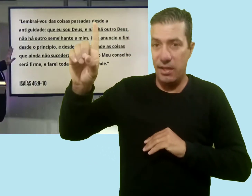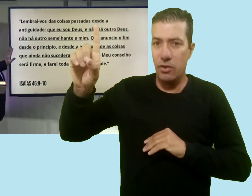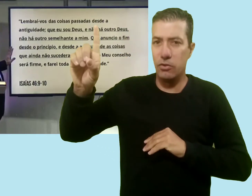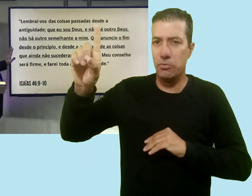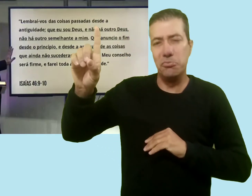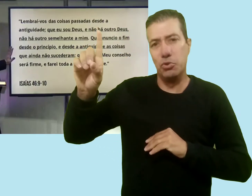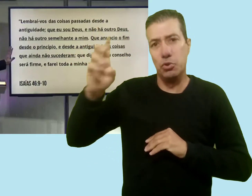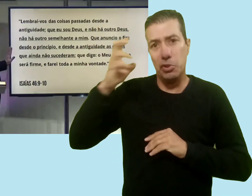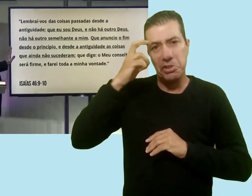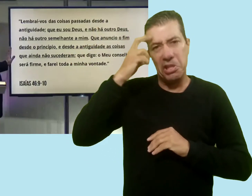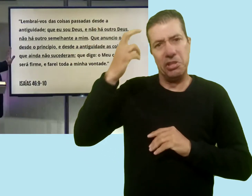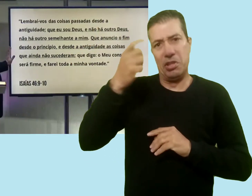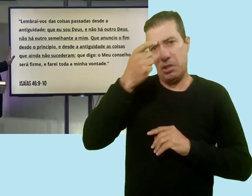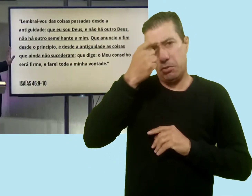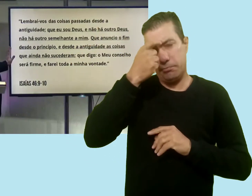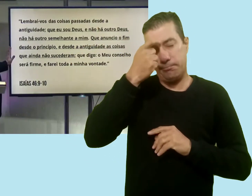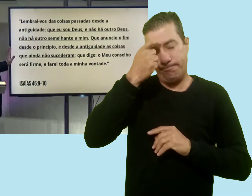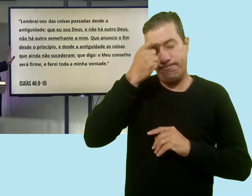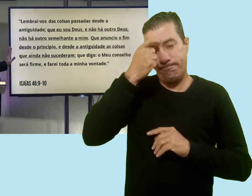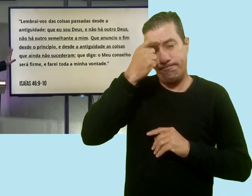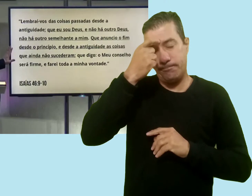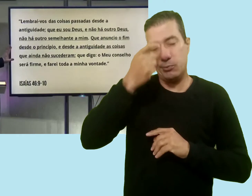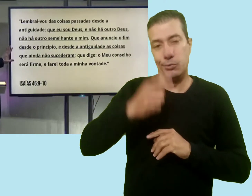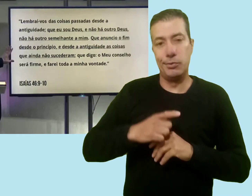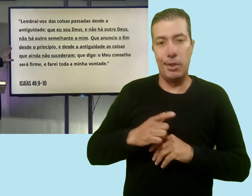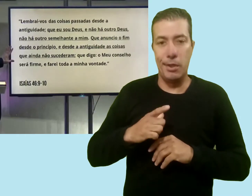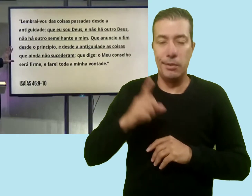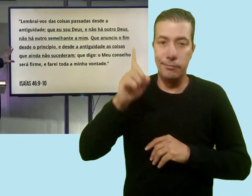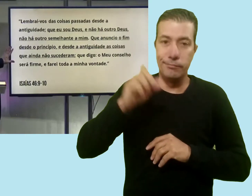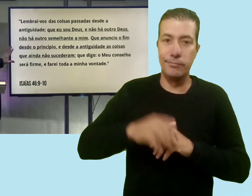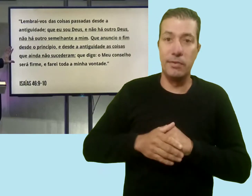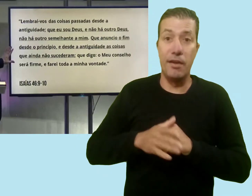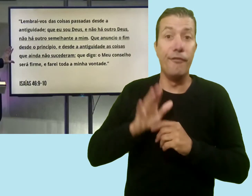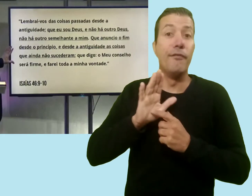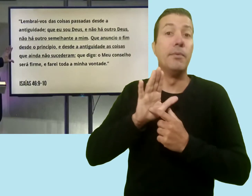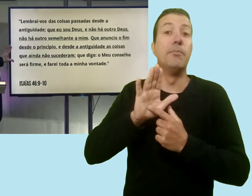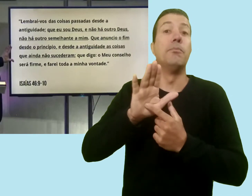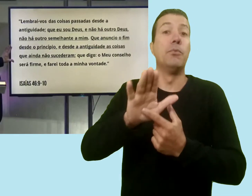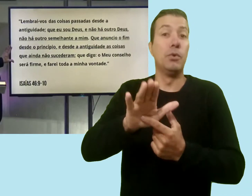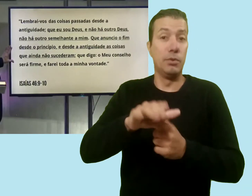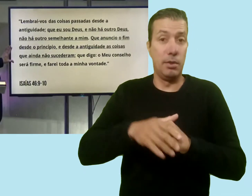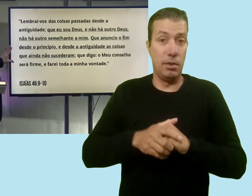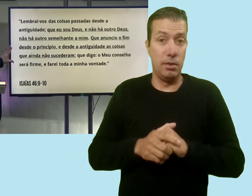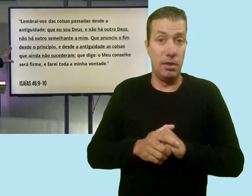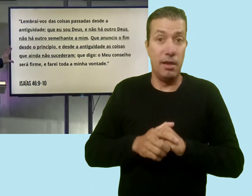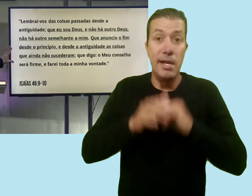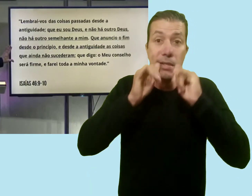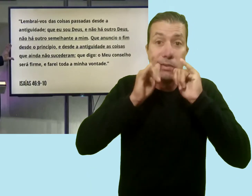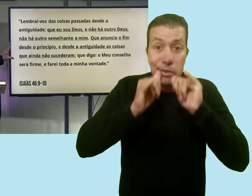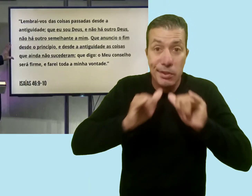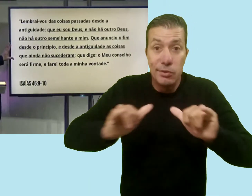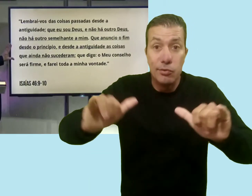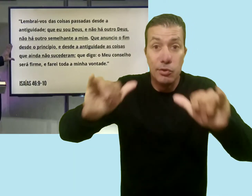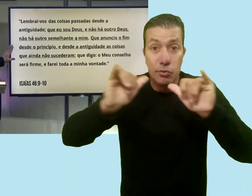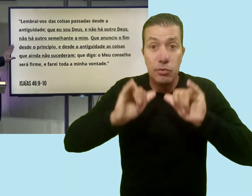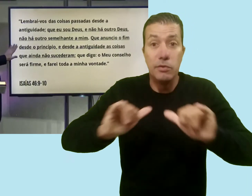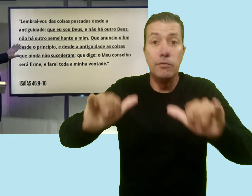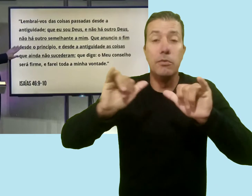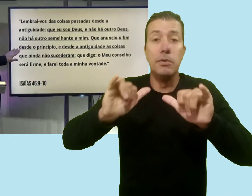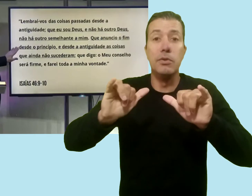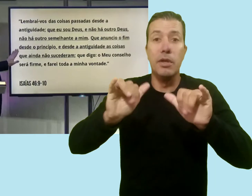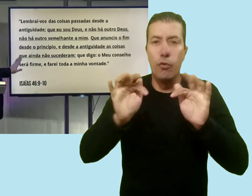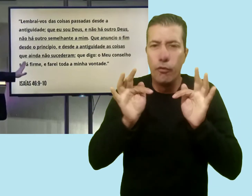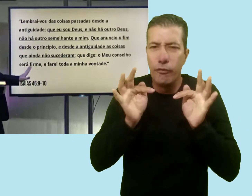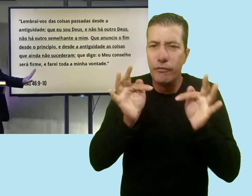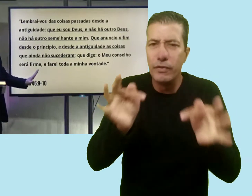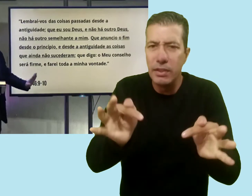Deus, muito racionalmente, falou que Ele vai se apresentar anunciando o fim